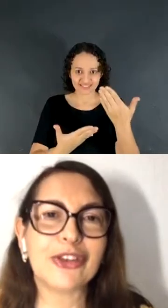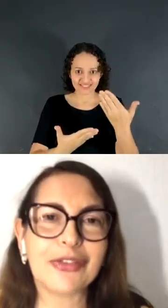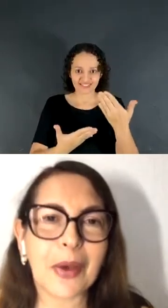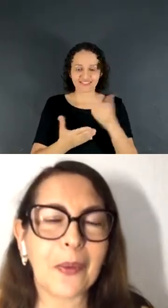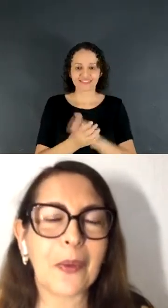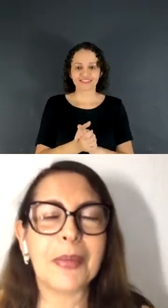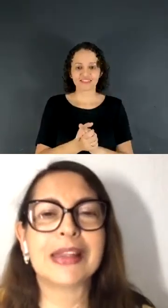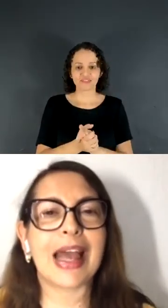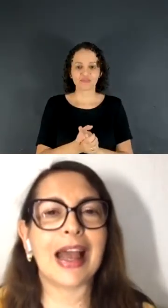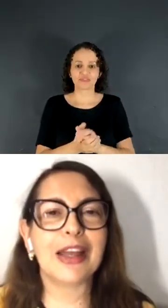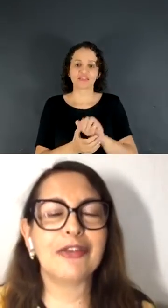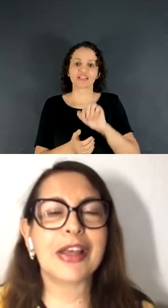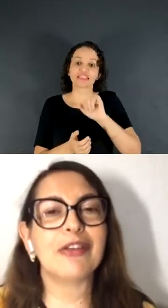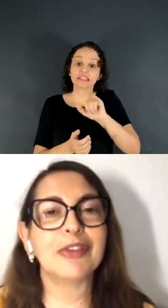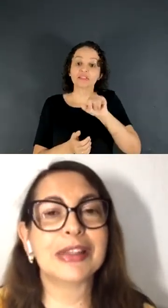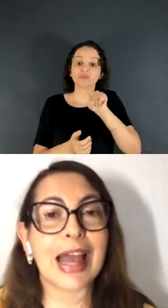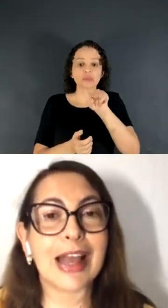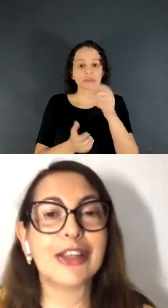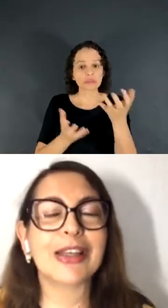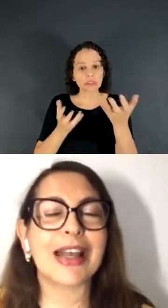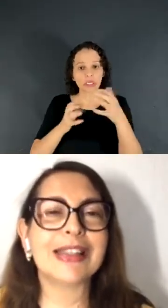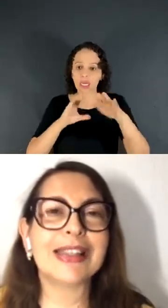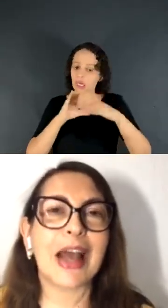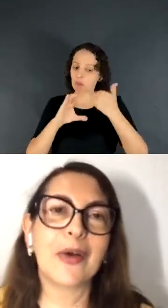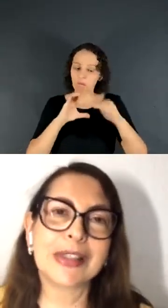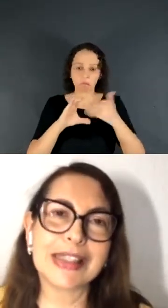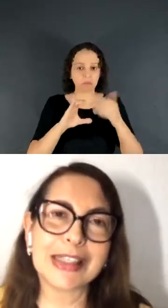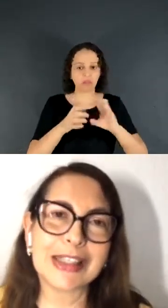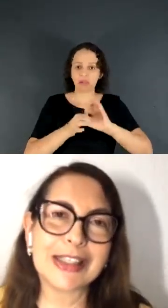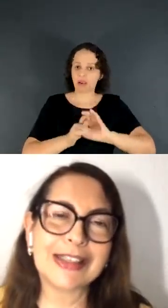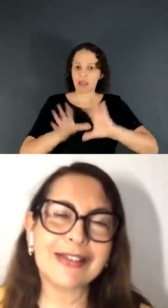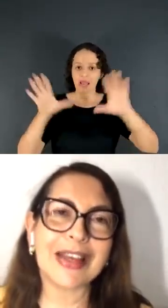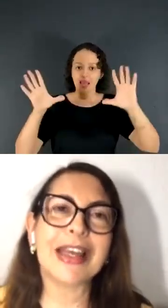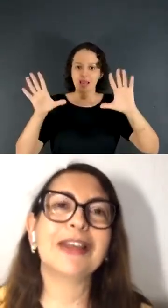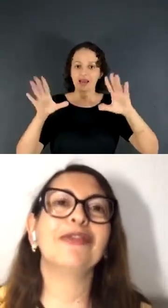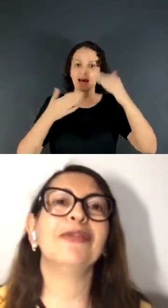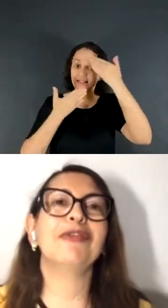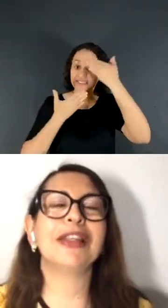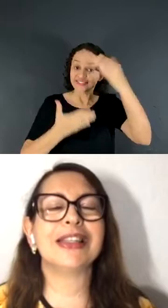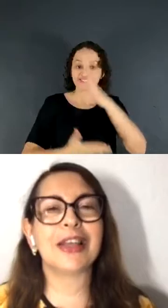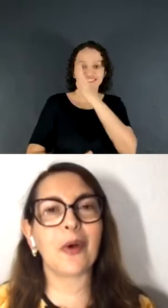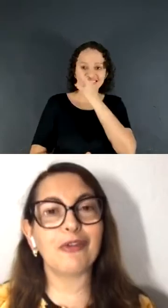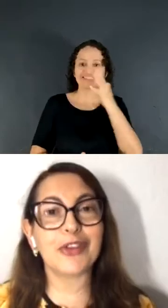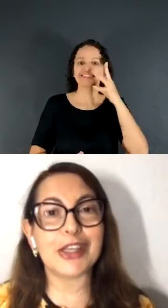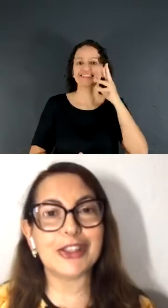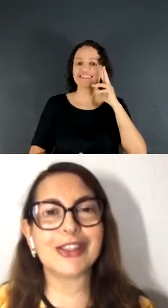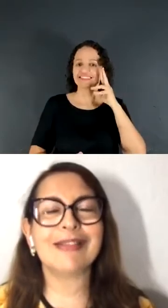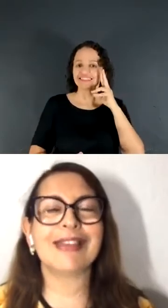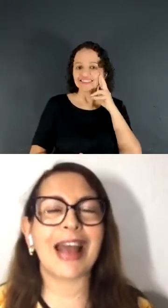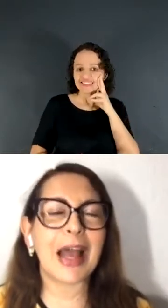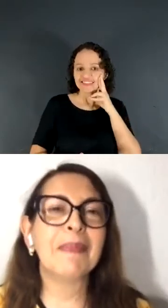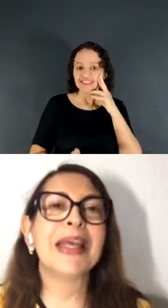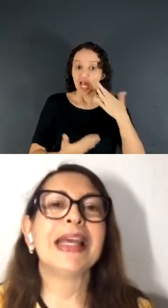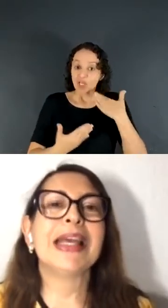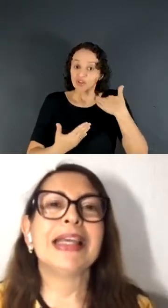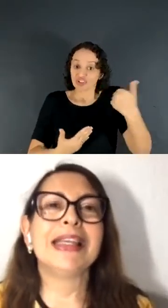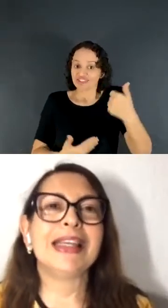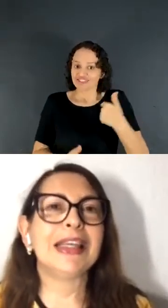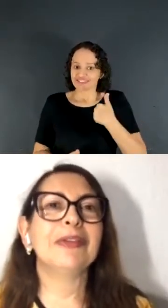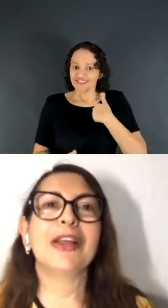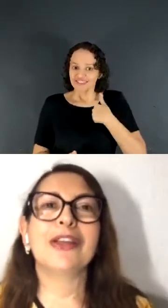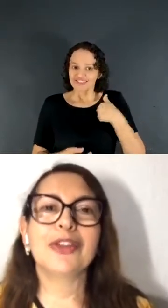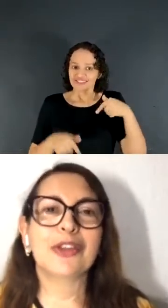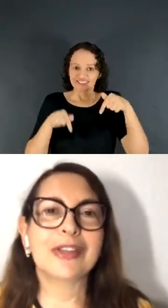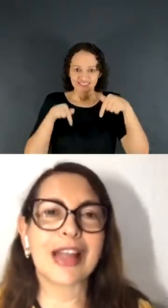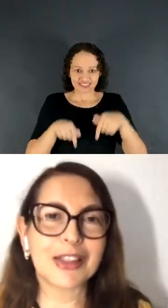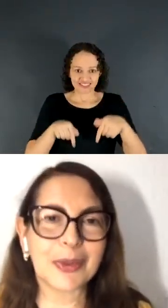Se alguém tiver algum comentário, fique à vontade. Agradecer a Rosane, né, que fez esse convite, tá?